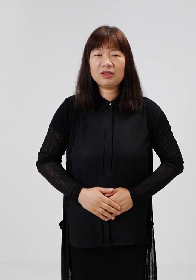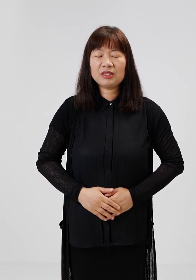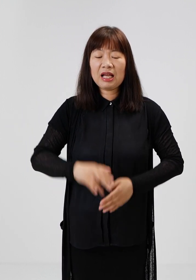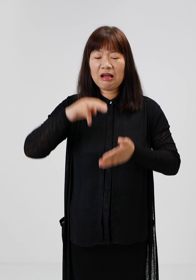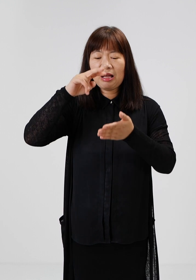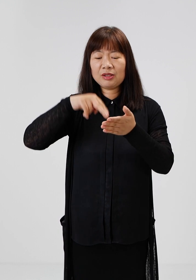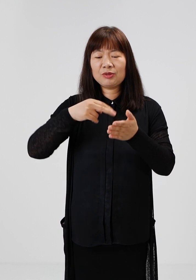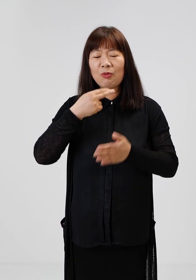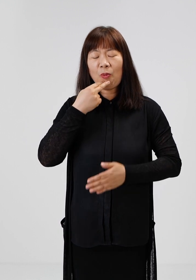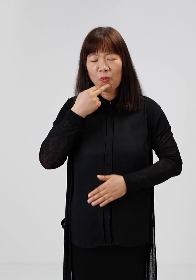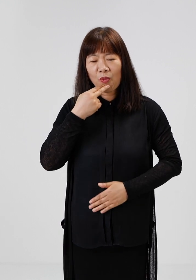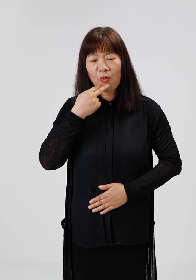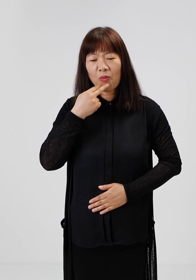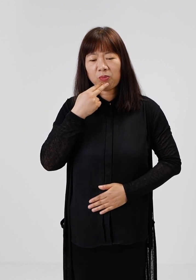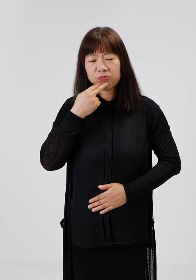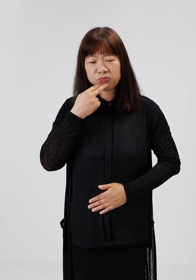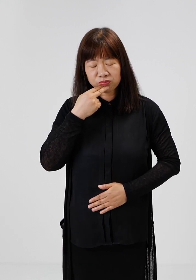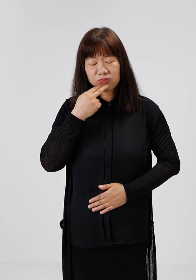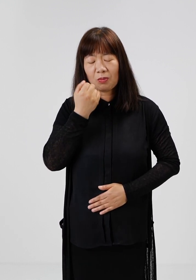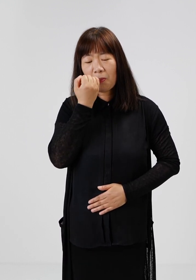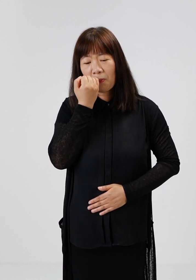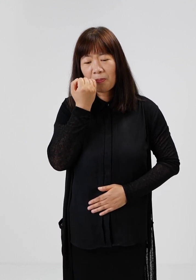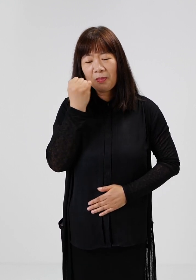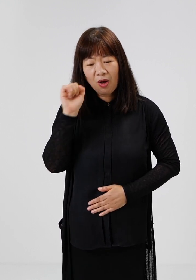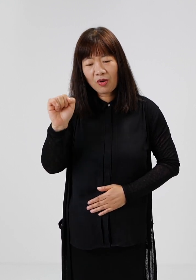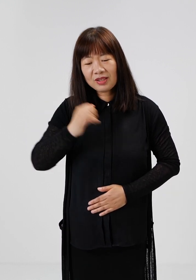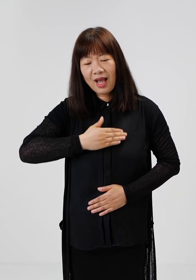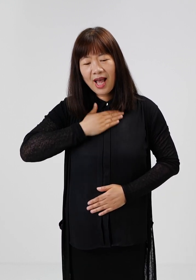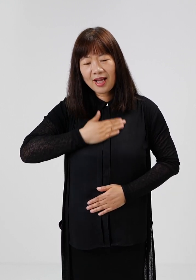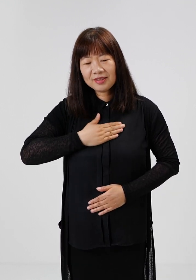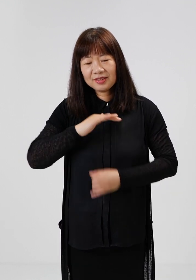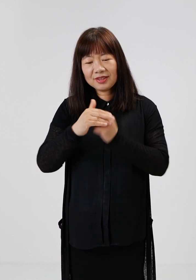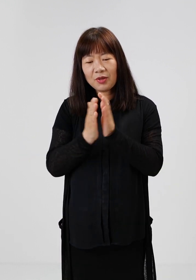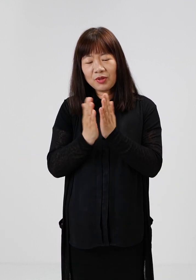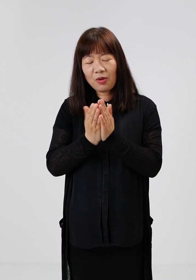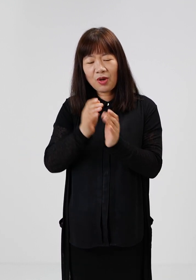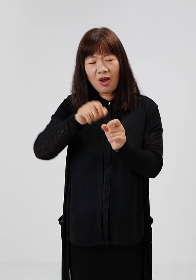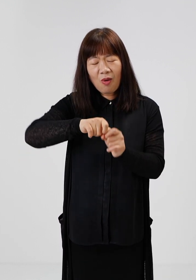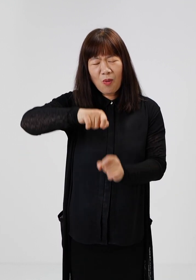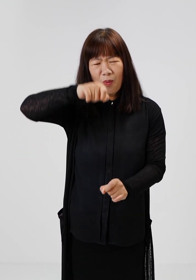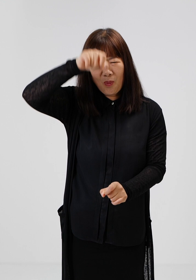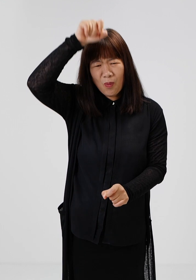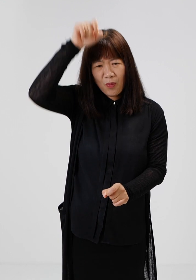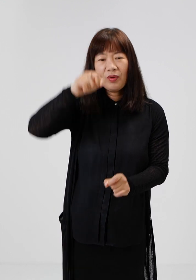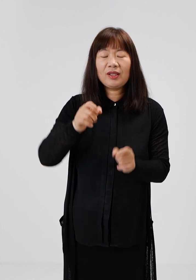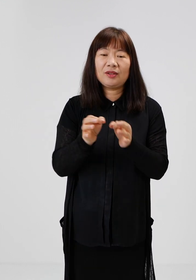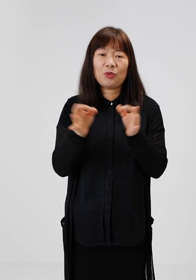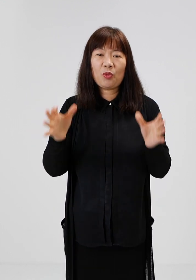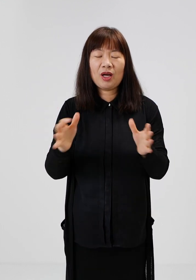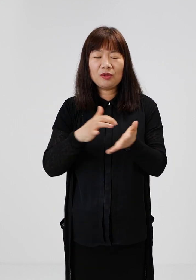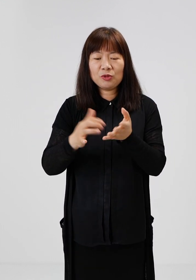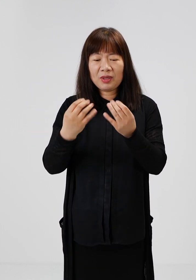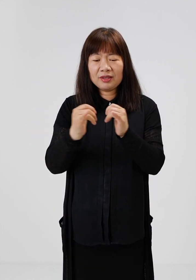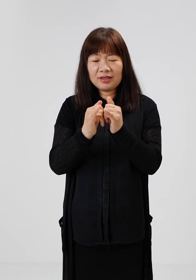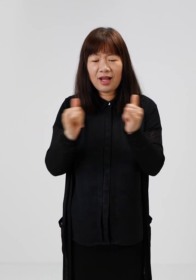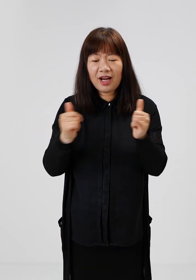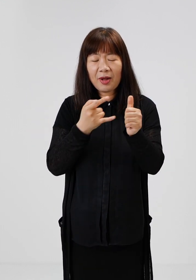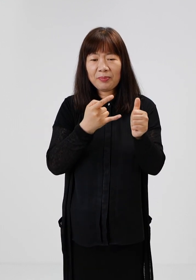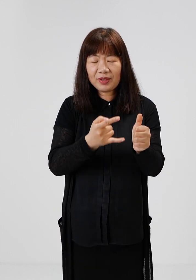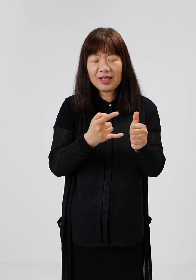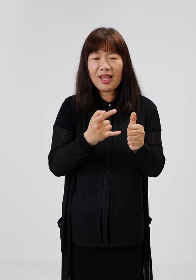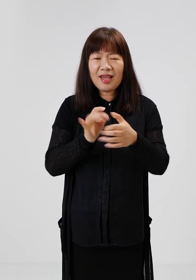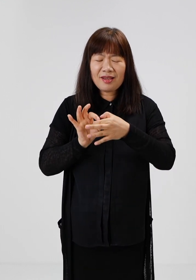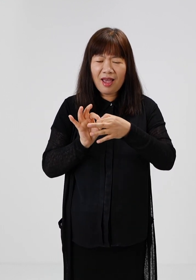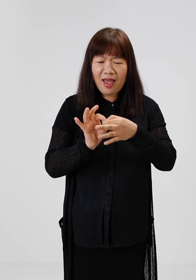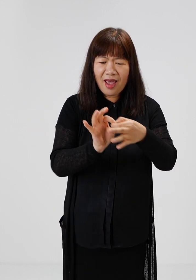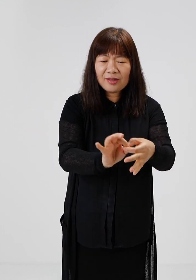읽지도 않을 걸 뻔한 성경을 굳이 수천 년에 걸쳐 수많은 사람들에 의해서 뭐하러